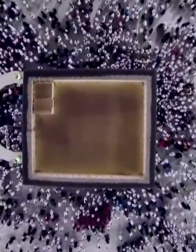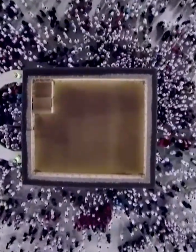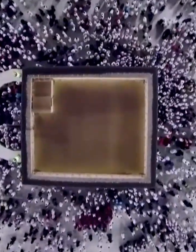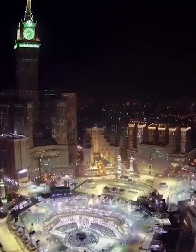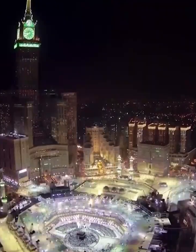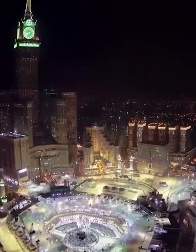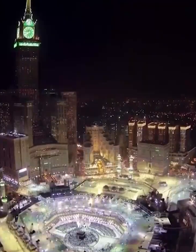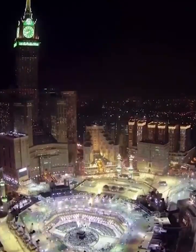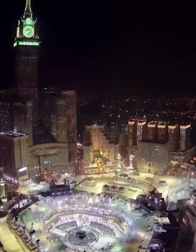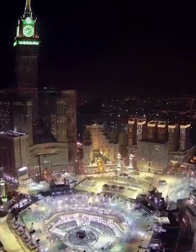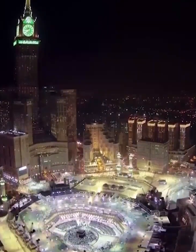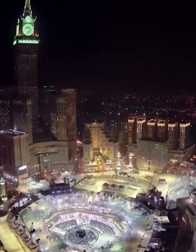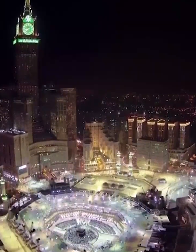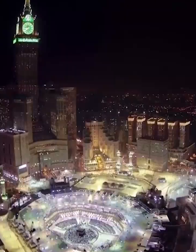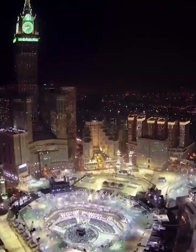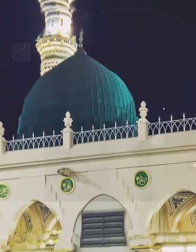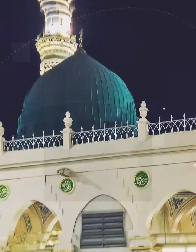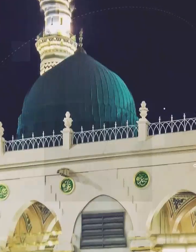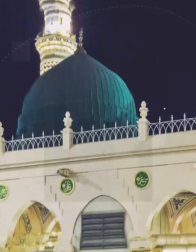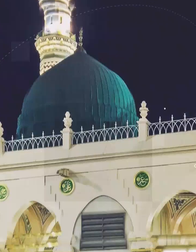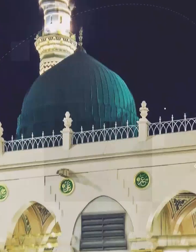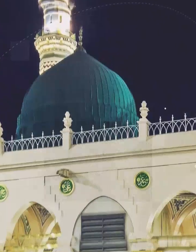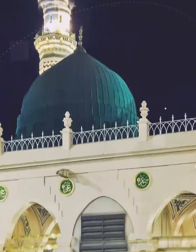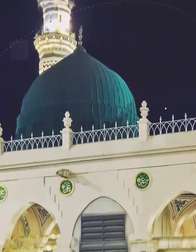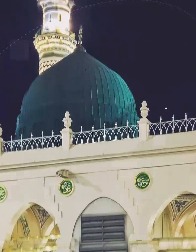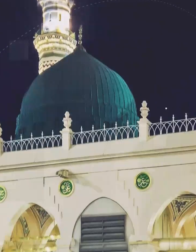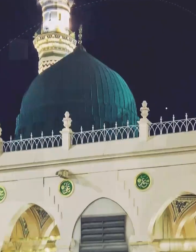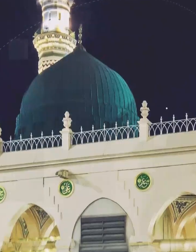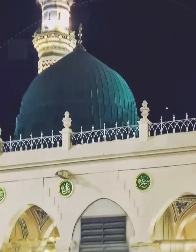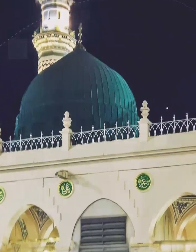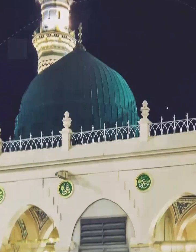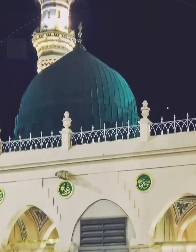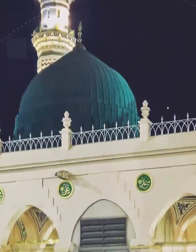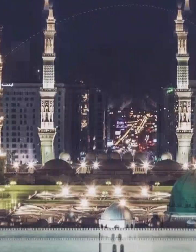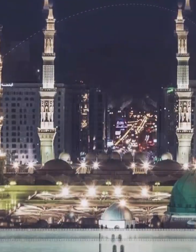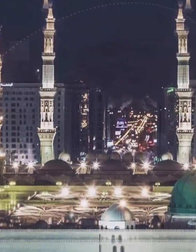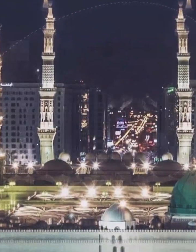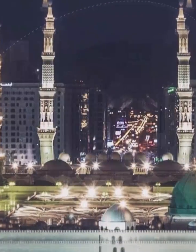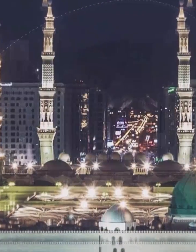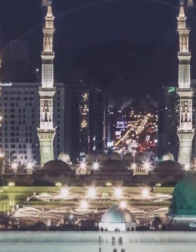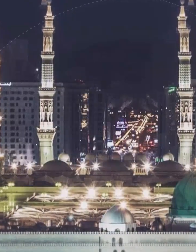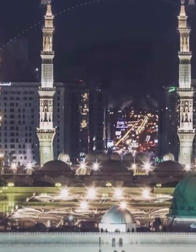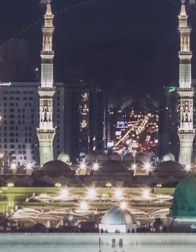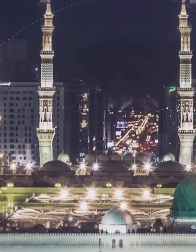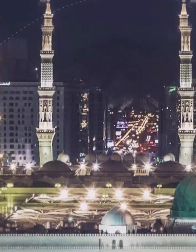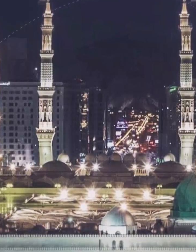रजीम बिस्मिल्लाहिर रहमानिर रहीम अस्सलातु वस्सलामु अलैका या रसूलल्लाह अस्सलातु वस्सलामु अलैका या